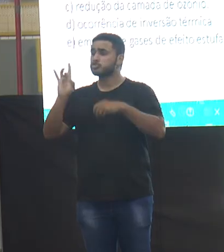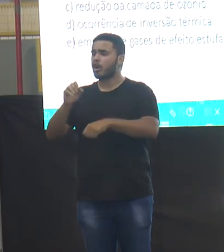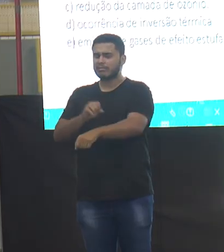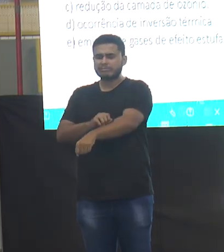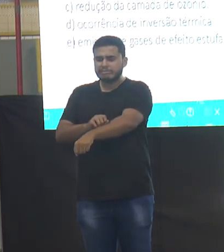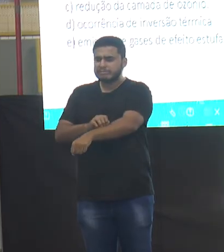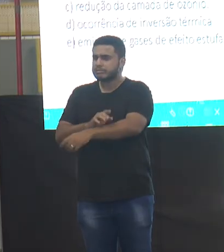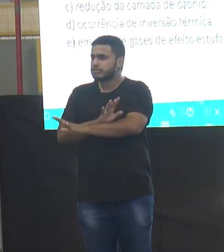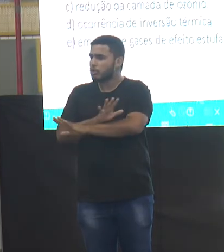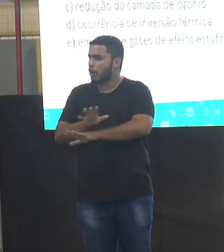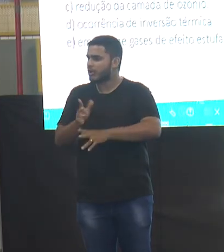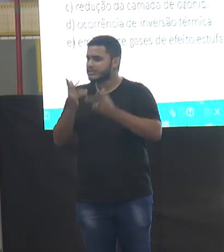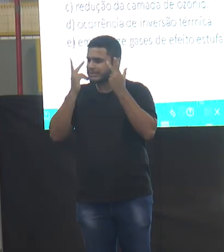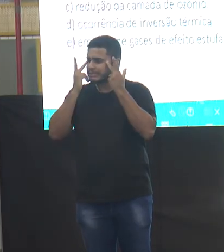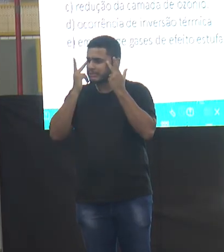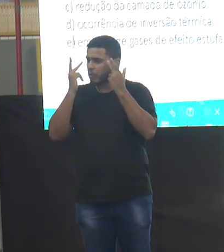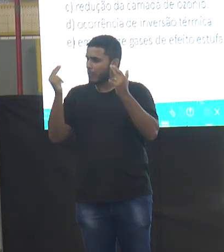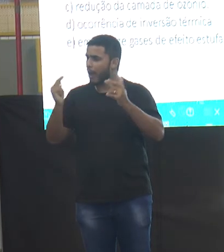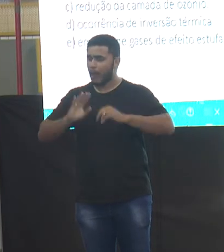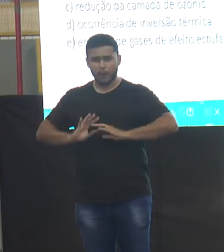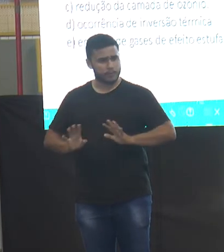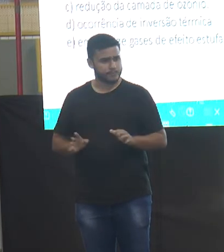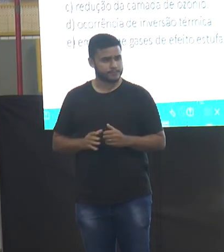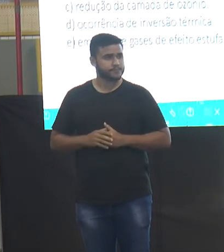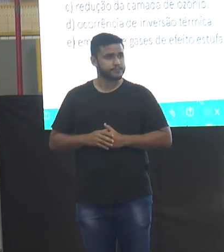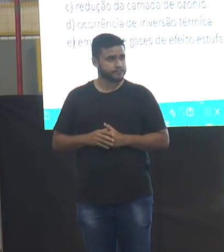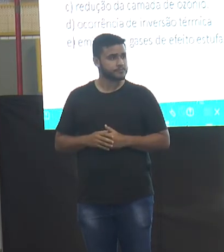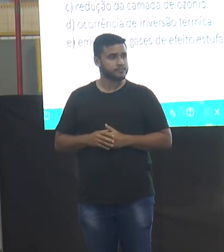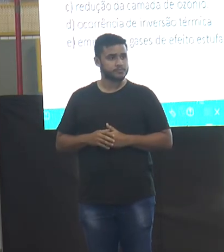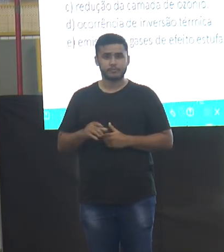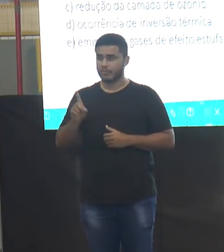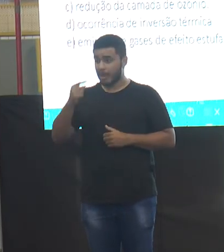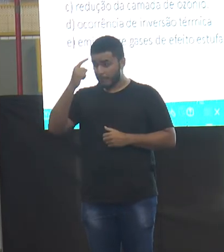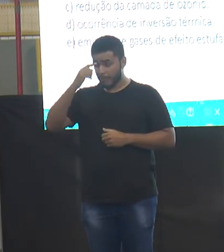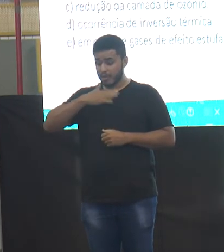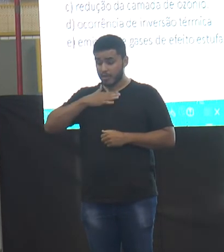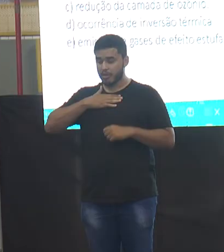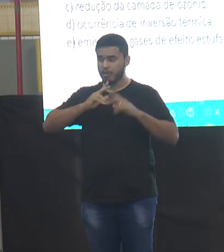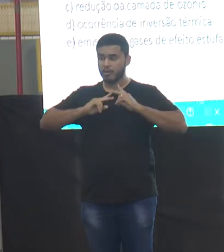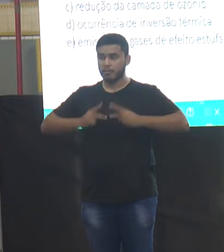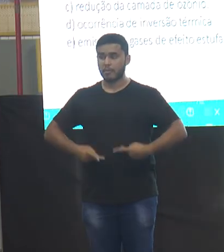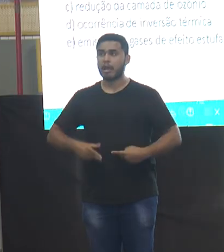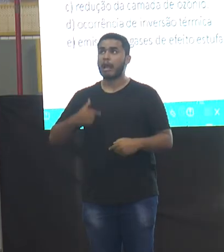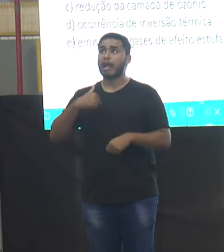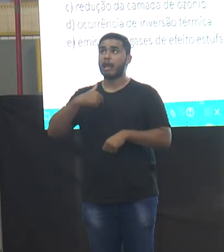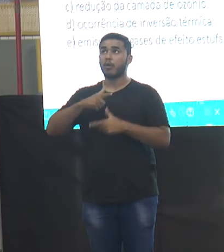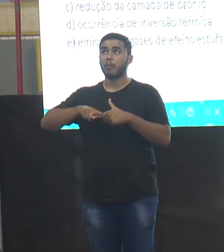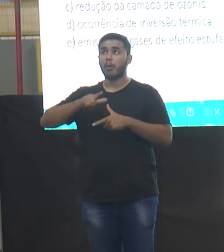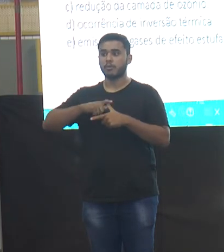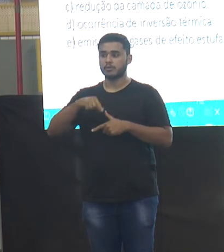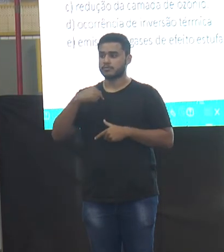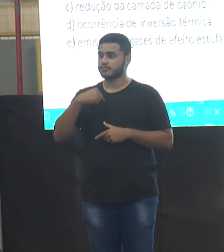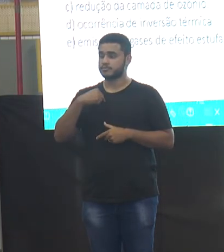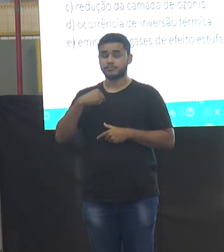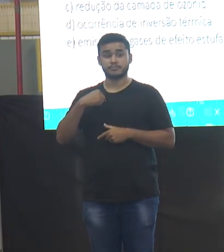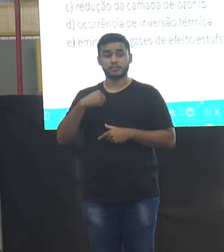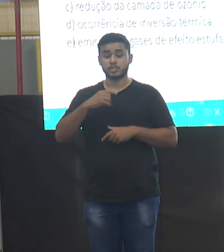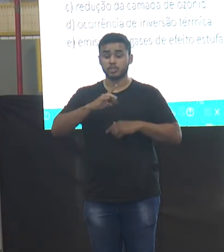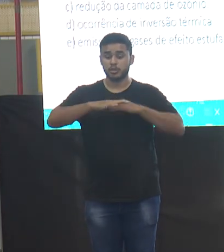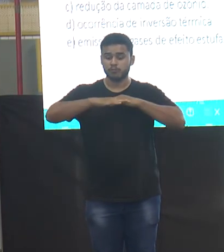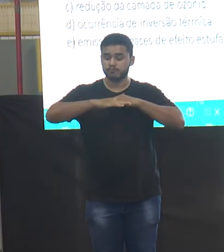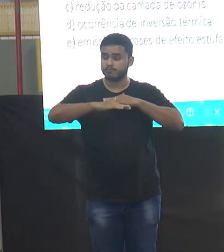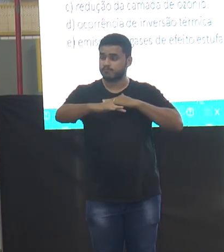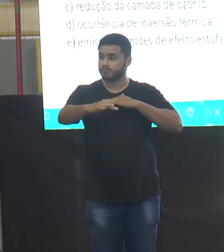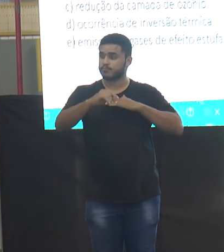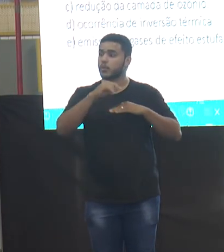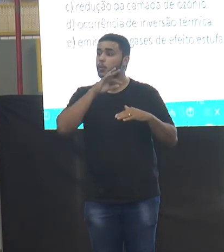chuva ácida, ela está diluída. O problema não é para o ser humano que está passando. O problema da chuva ácida é o solo que fica ácido,